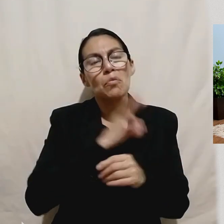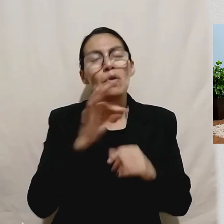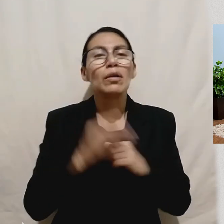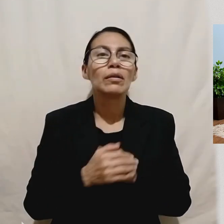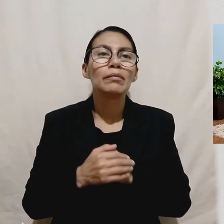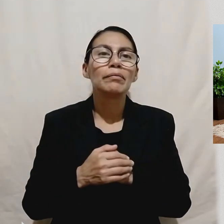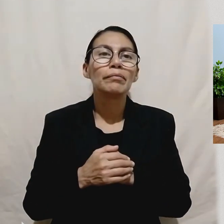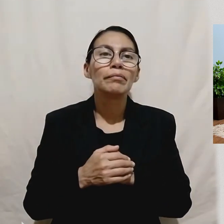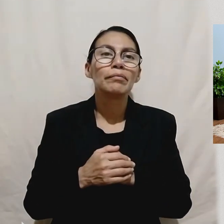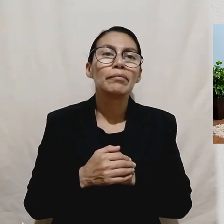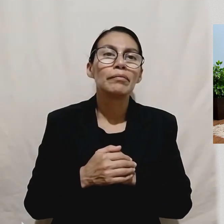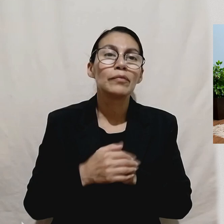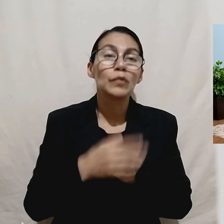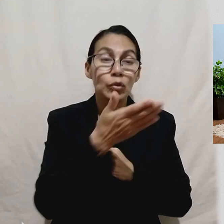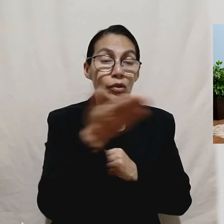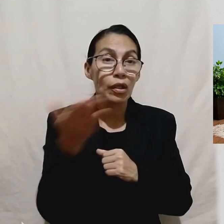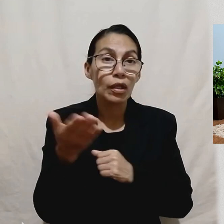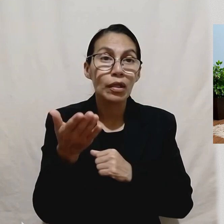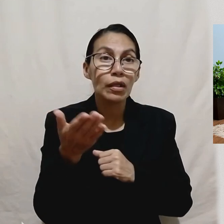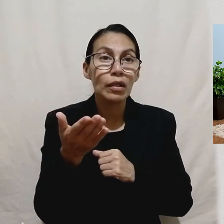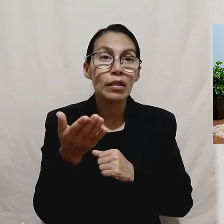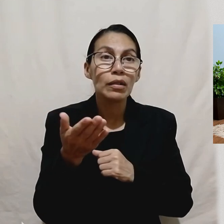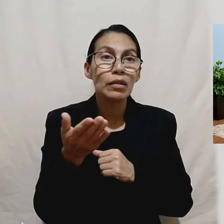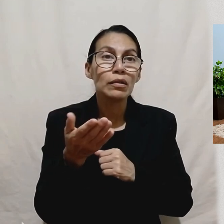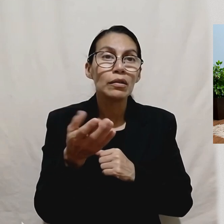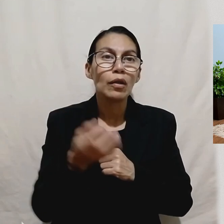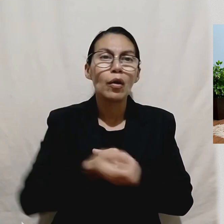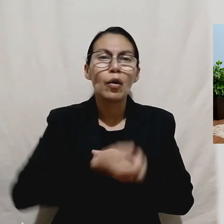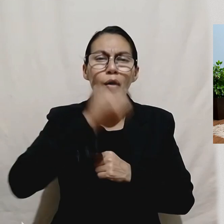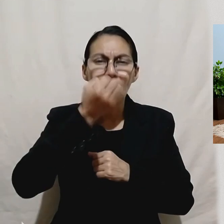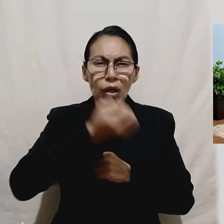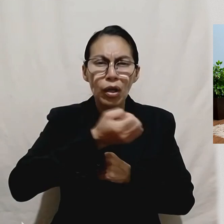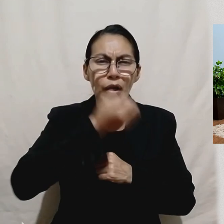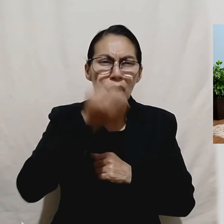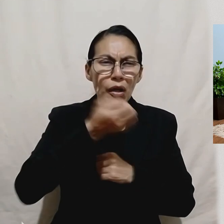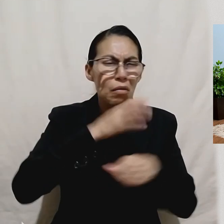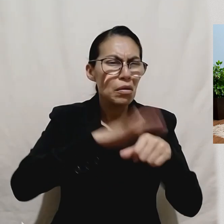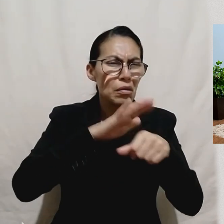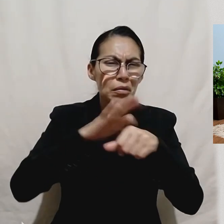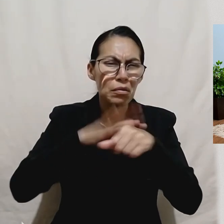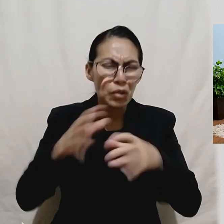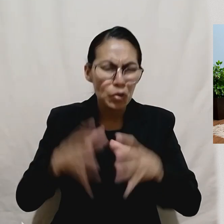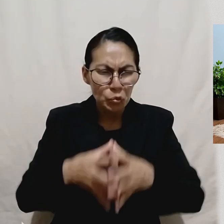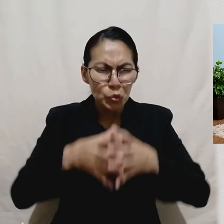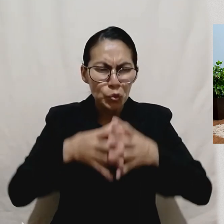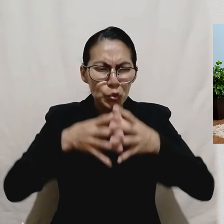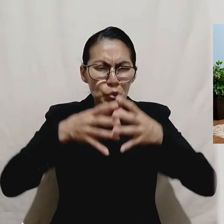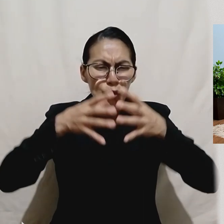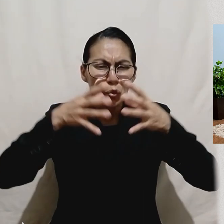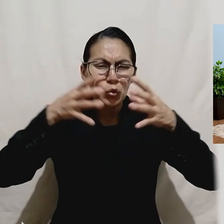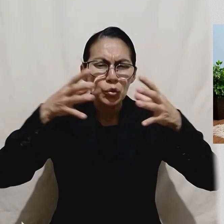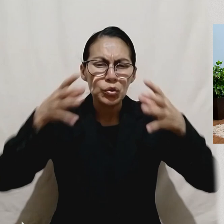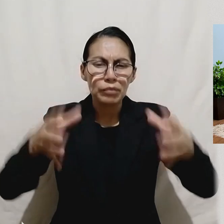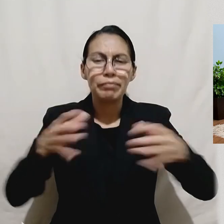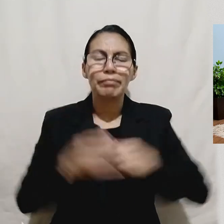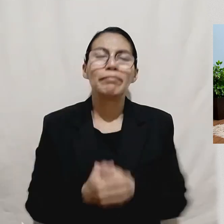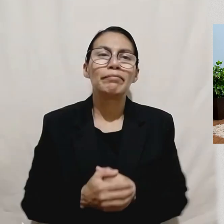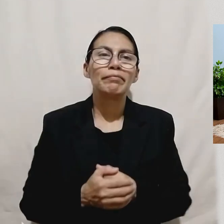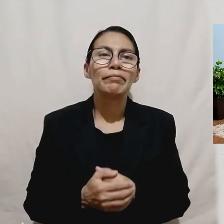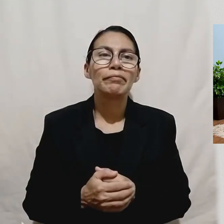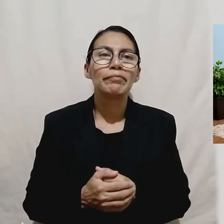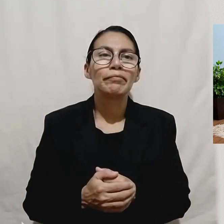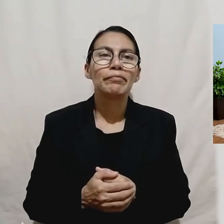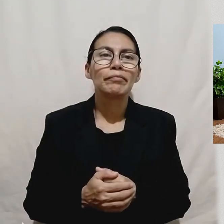que estén en otros lugares y entonces ustedes vayan a abriendo brecha y vayan creciendo en